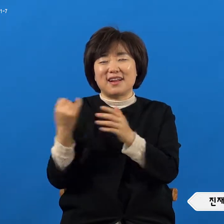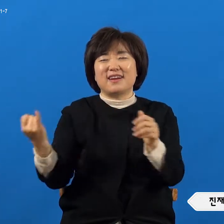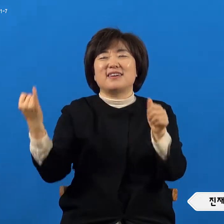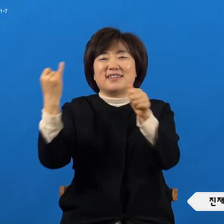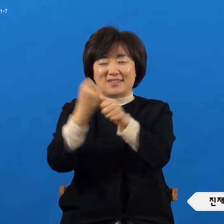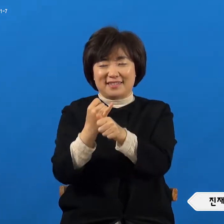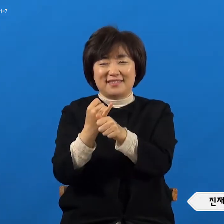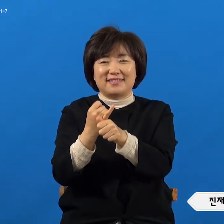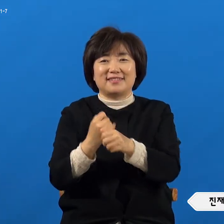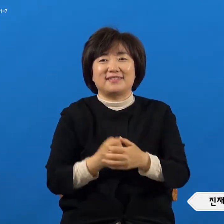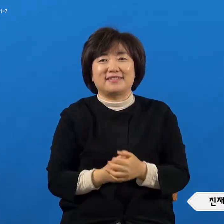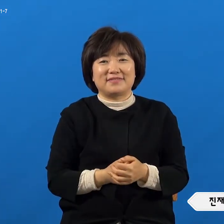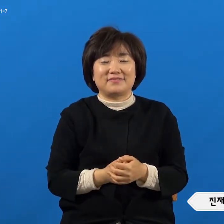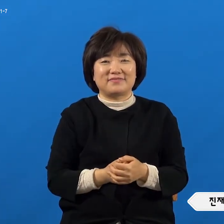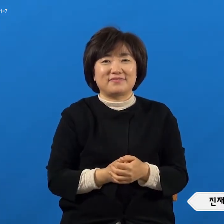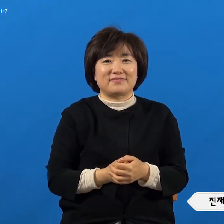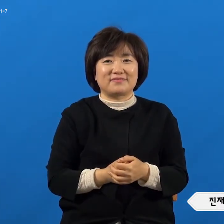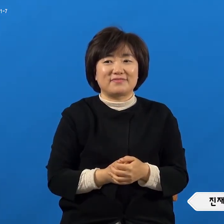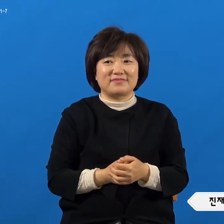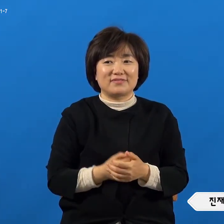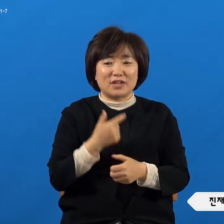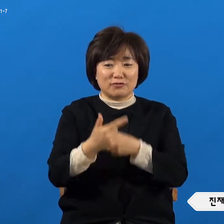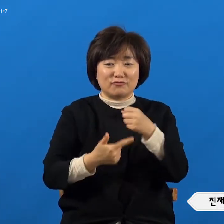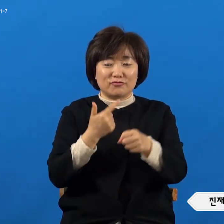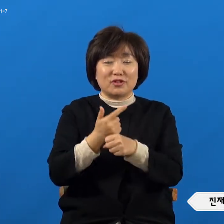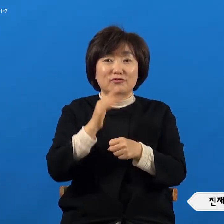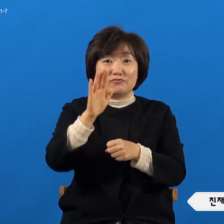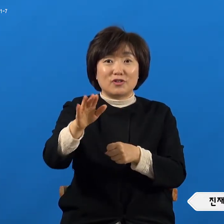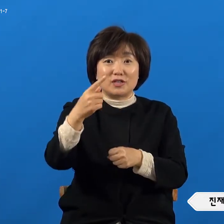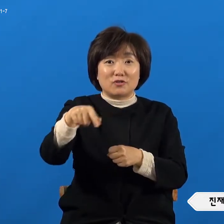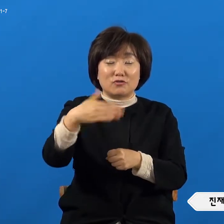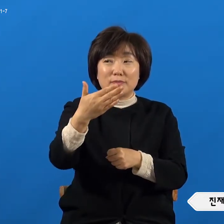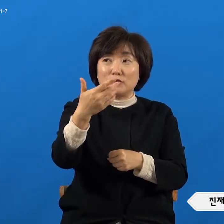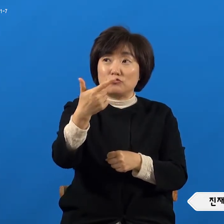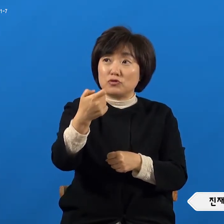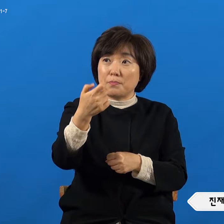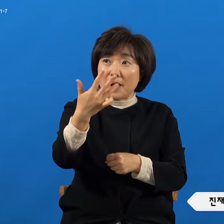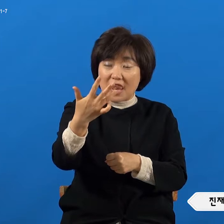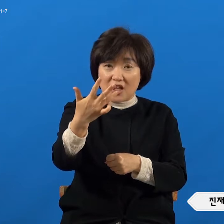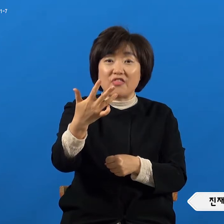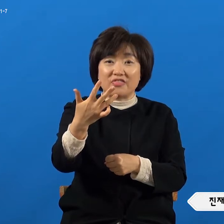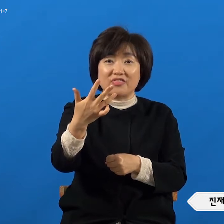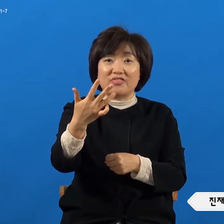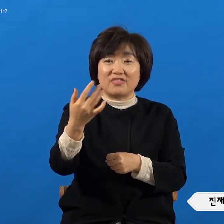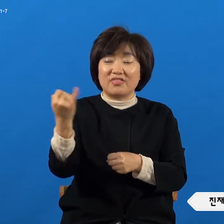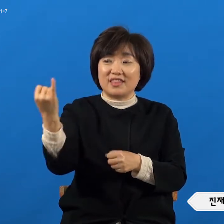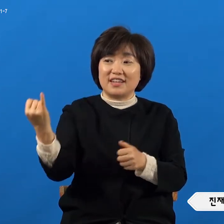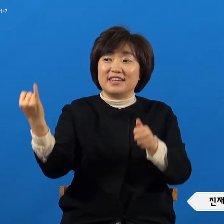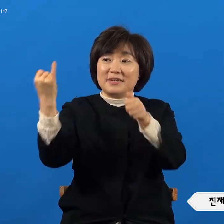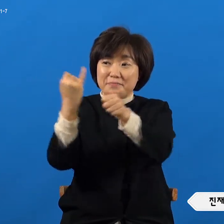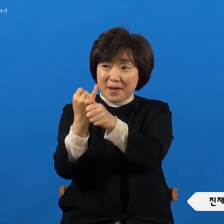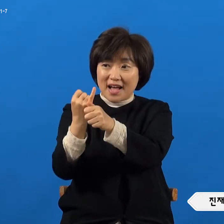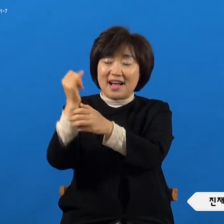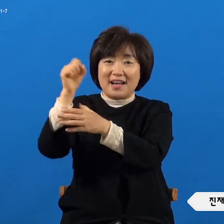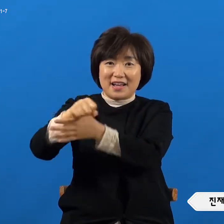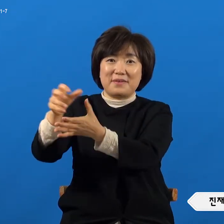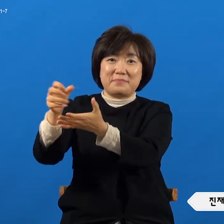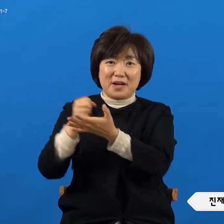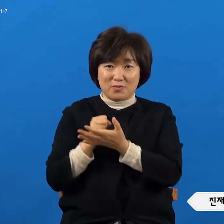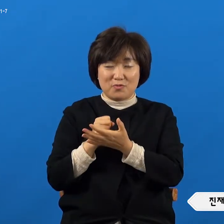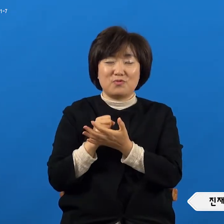결혼하게 됩니다. 그래서 6년 후에 1968년 강영우는 석경숙의 결혼 승낙을 받고